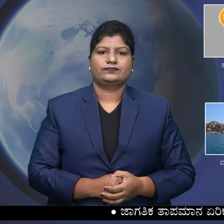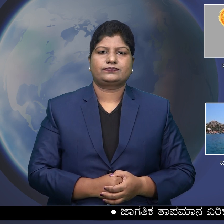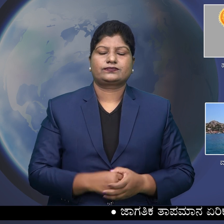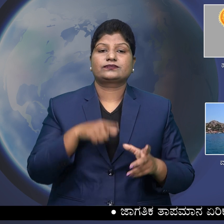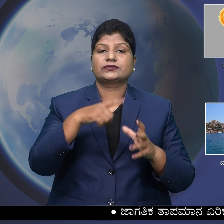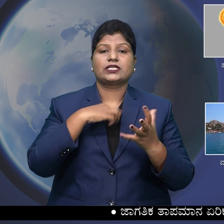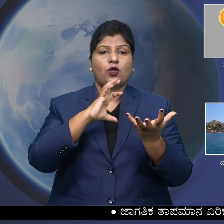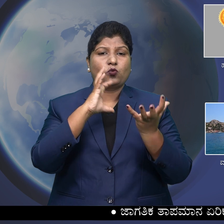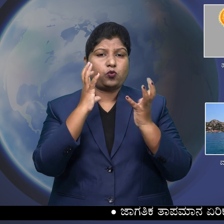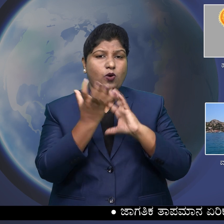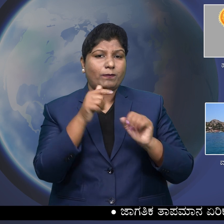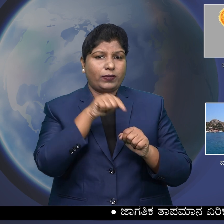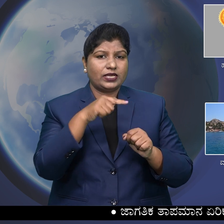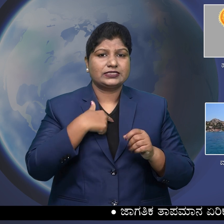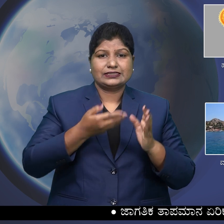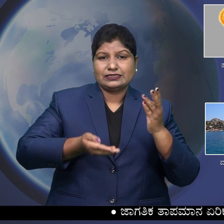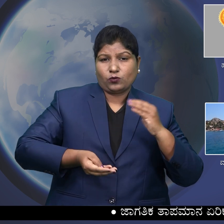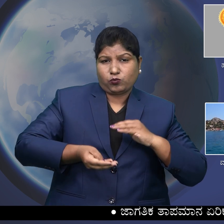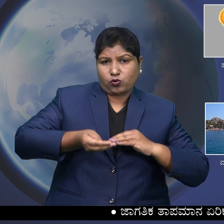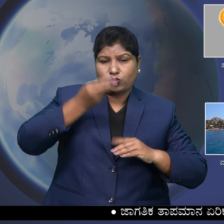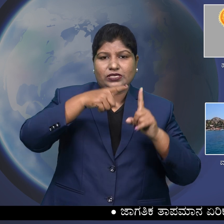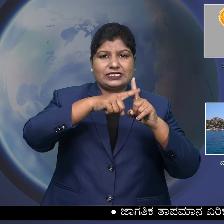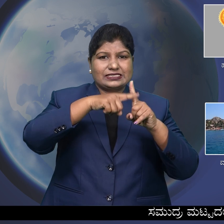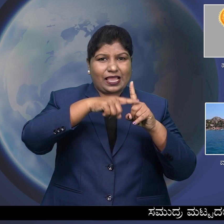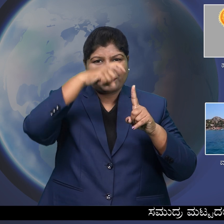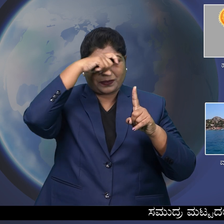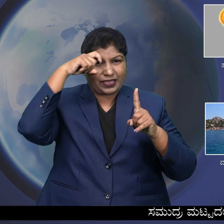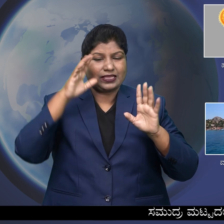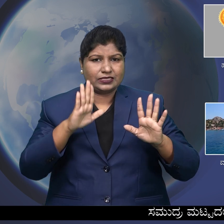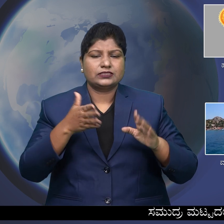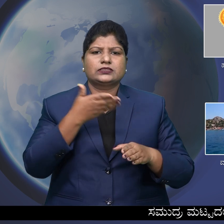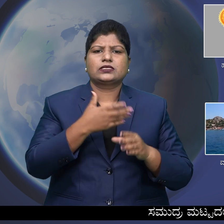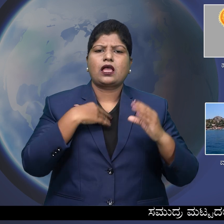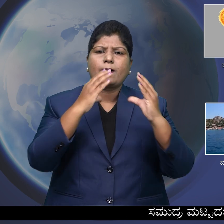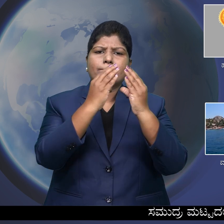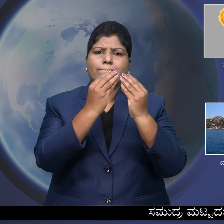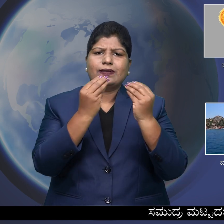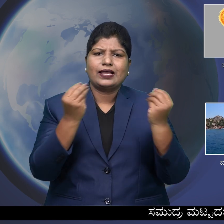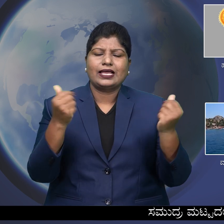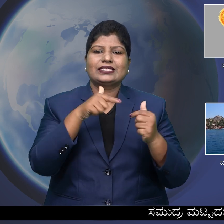ಜಾಗತಿಕ ತಾಪಮಾನ ಏರಿಕೆಯು ಹಿಮನದಿಗಳ ಕರಗುವಿಕೆ ಮತ್ತು ಸಮುದ್ರ ಮಟ್ಟದಲ್ಲಿ ಹೆಚ್ಚಳಕ್ಕೆ ಕಾರಣವಾಗಿದೆ.